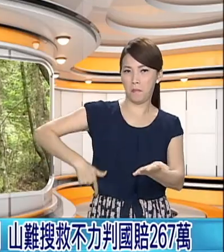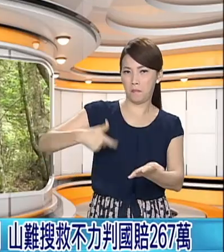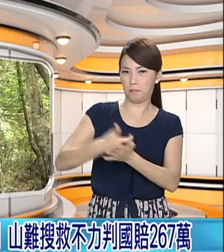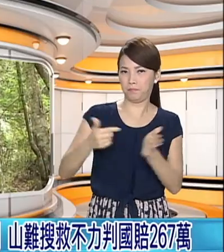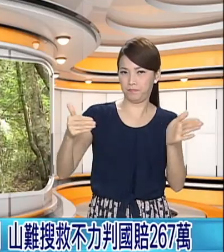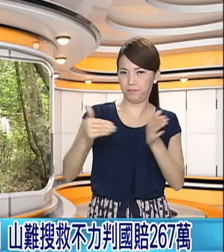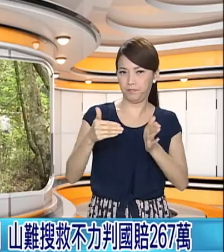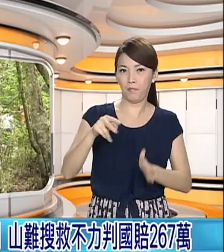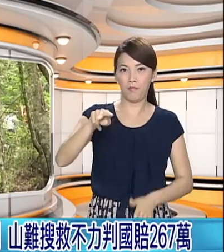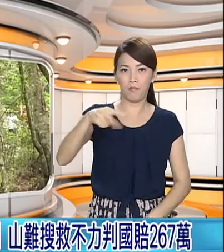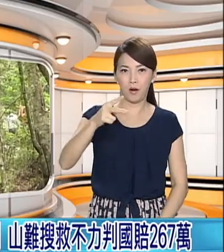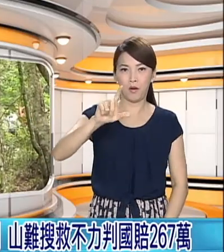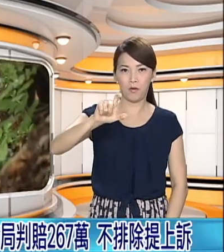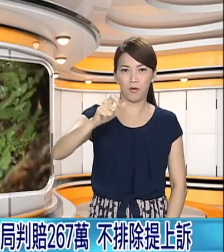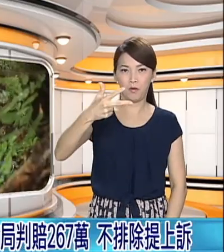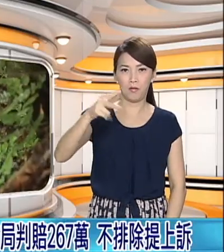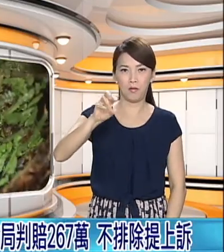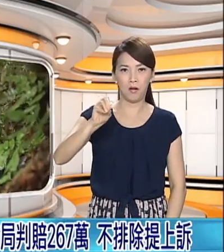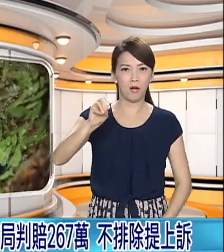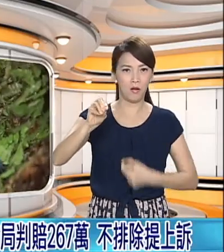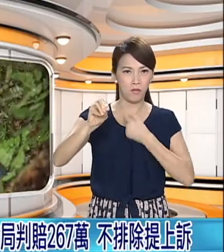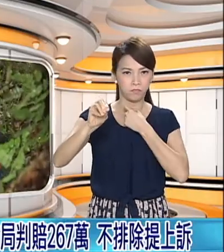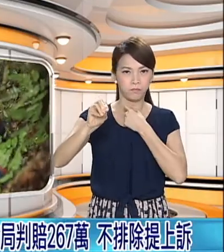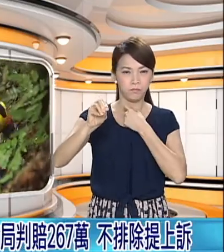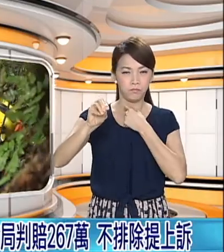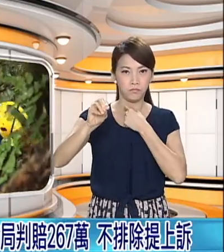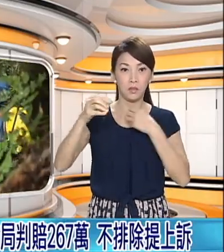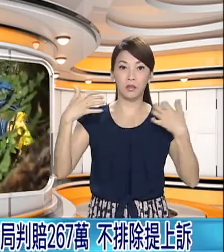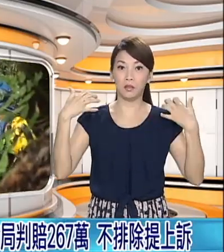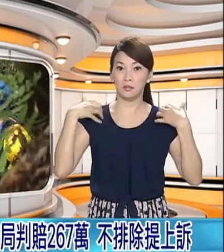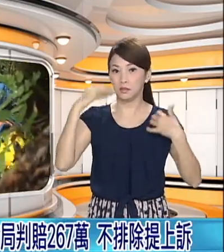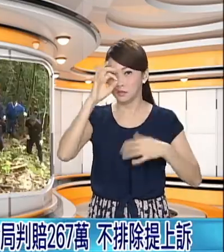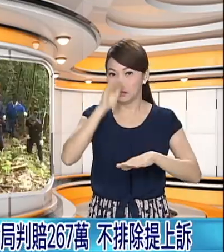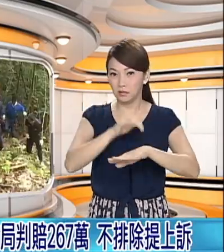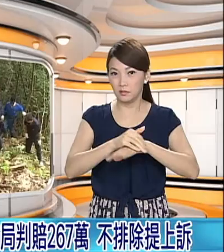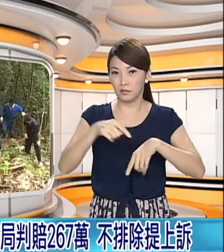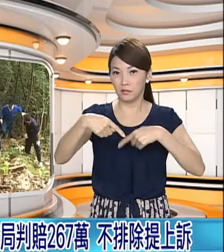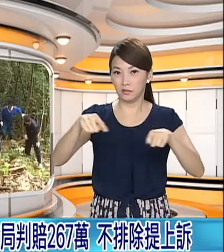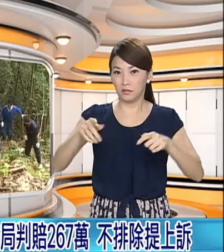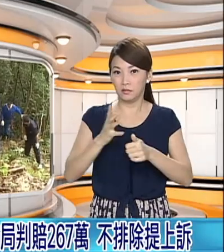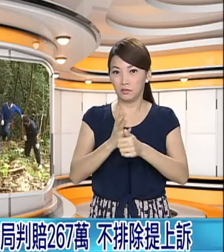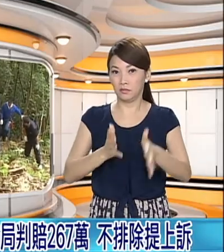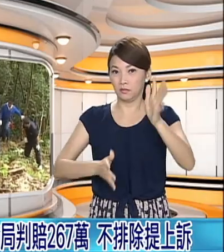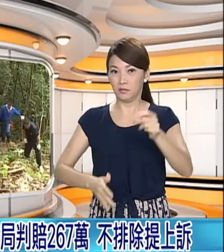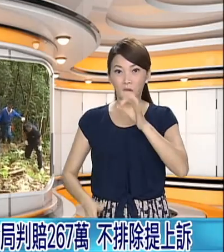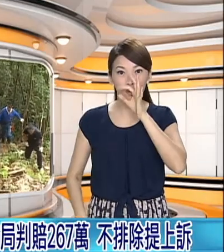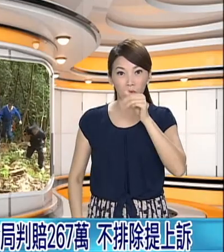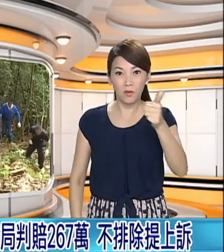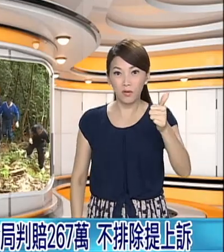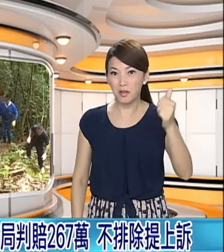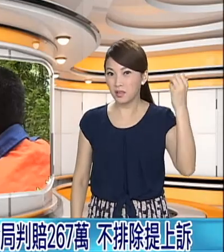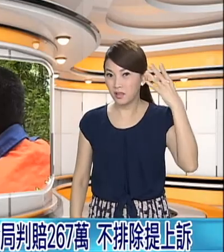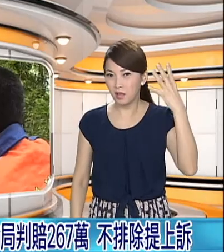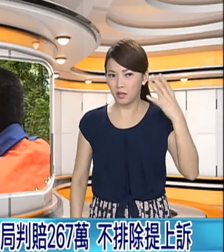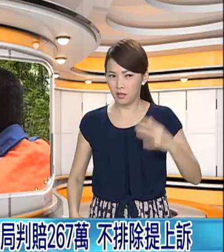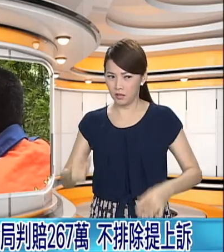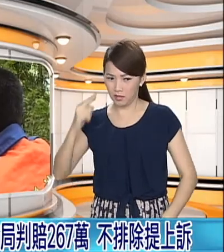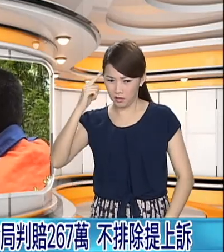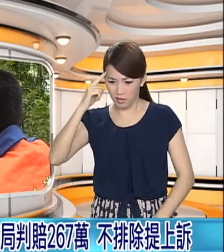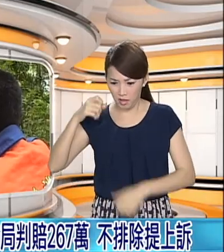决，当时担任搜救指挥官的队长吴家宏认为，同仁们都是尽全